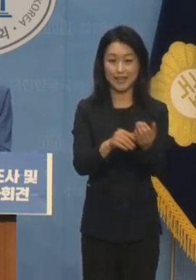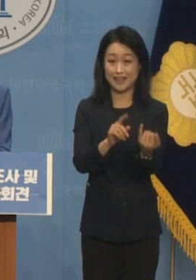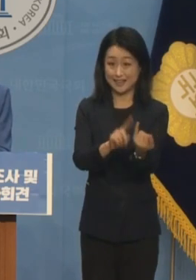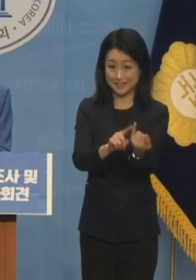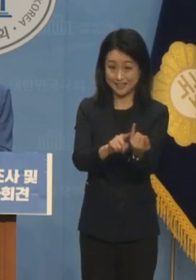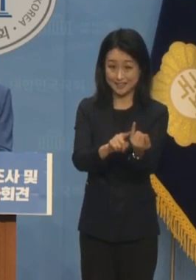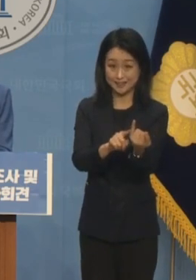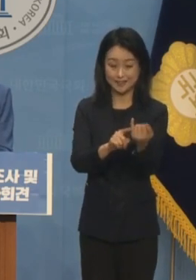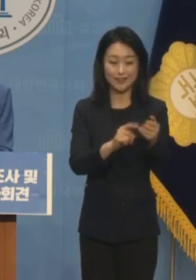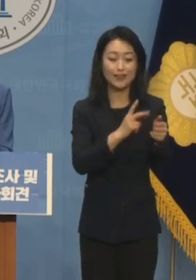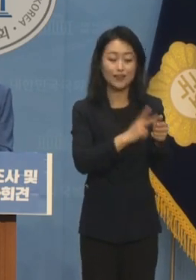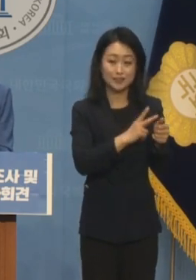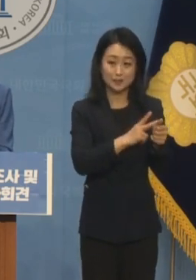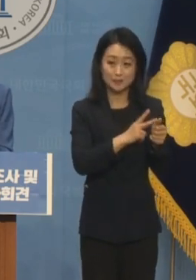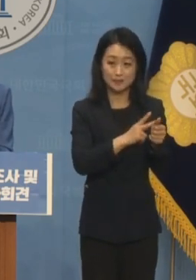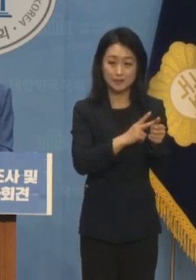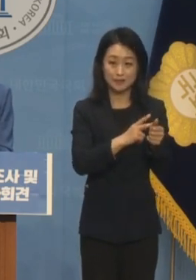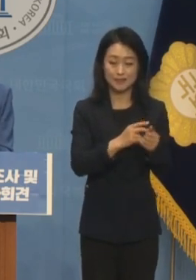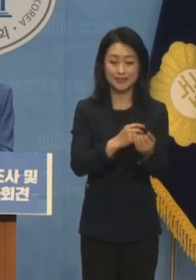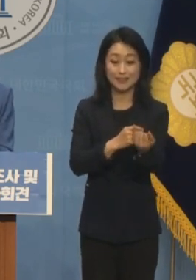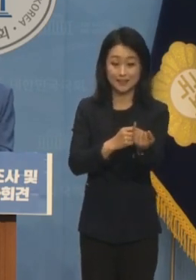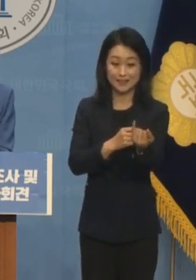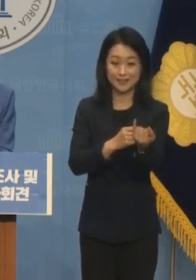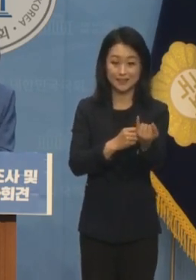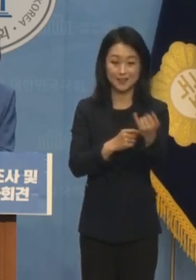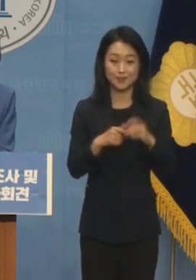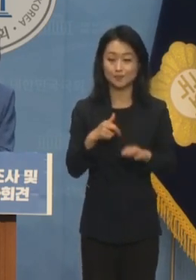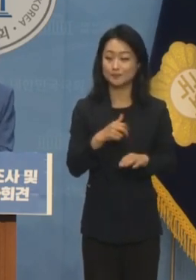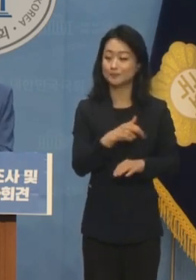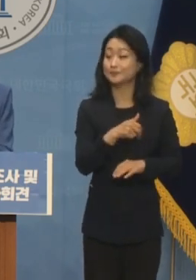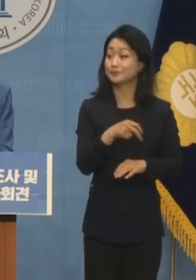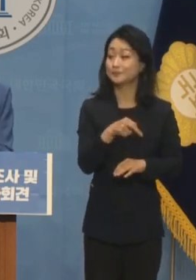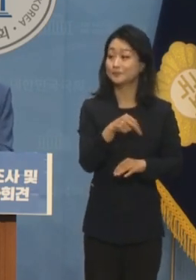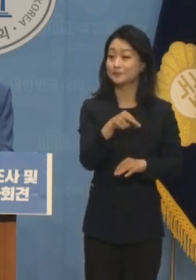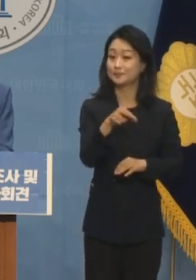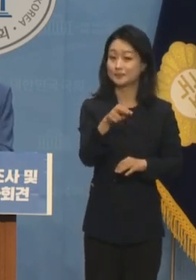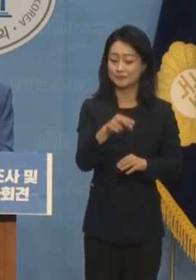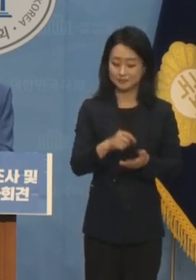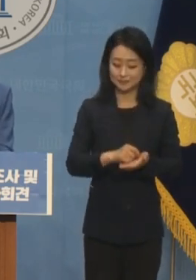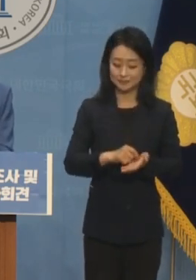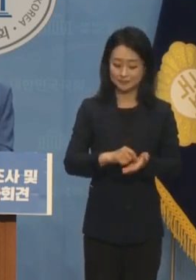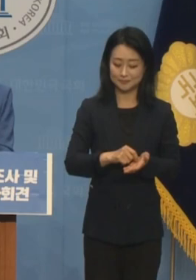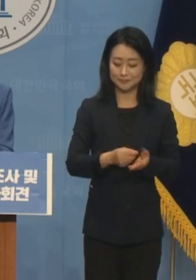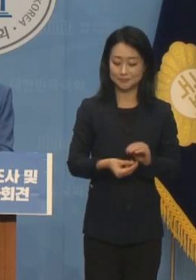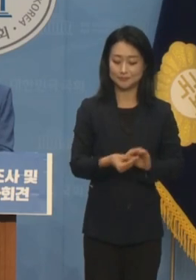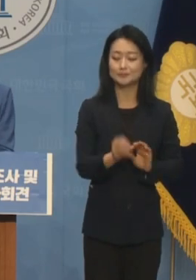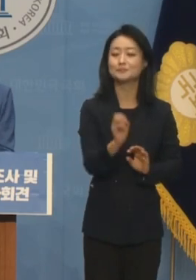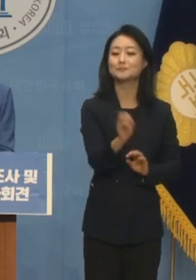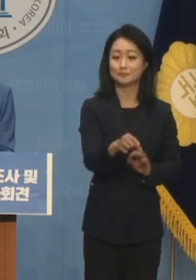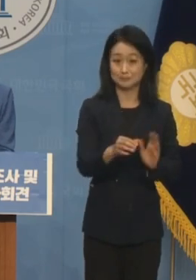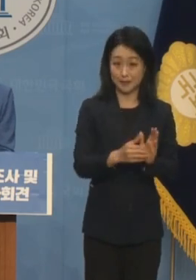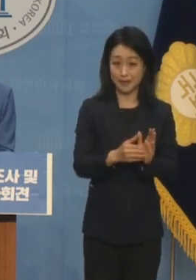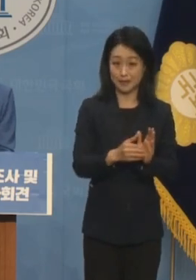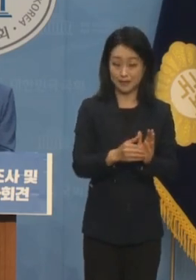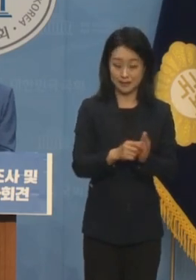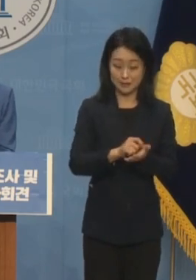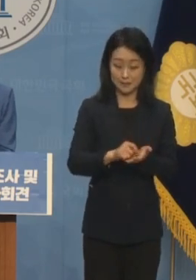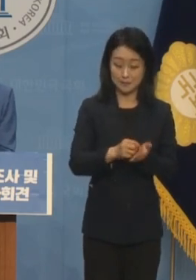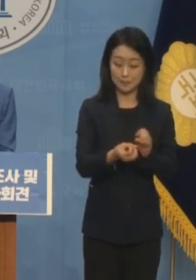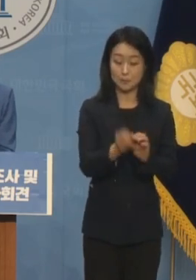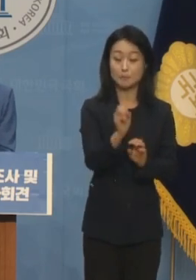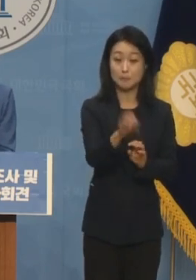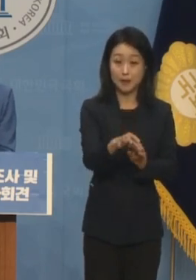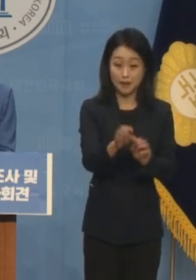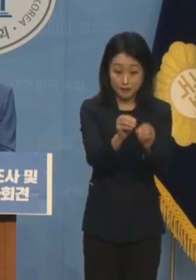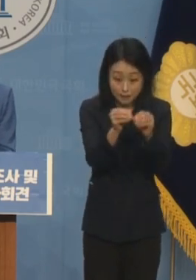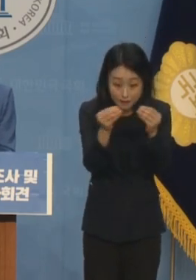박 담임선생님이 B학생 자리에 슬며시 다가가 쪽지를 놓는 모습을 우연히 발견했고 그 쪽지에